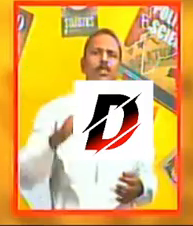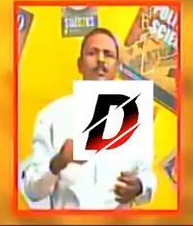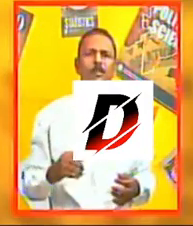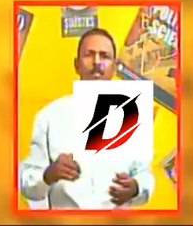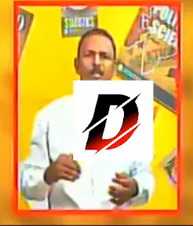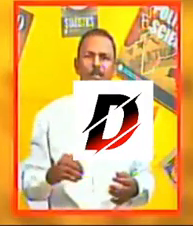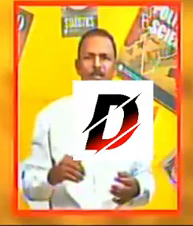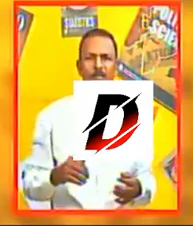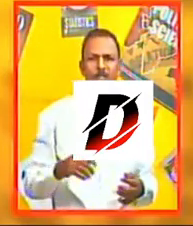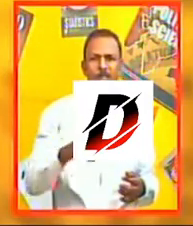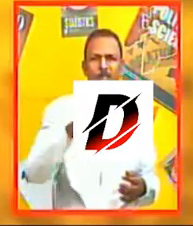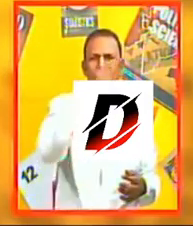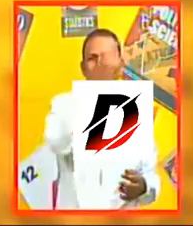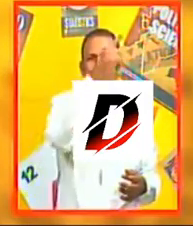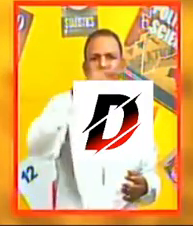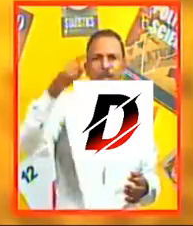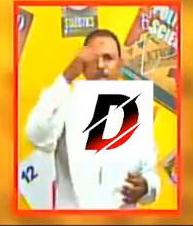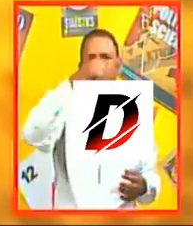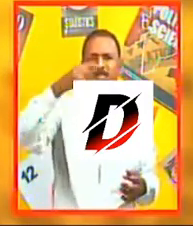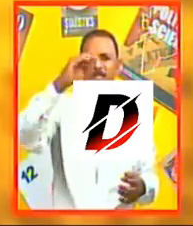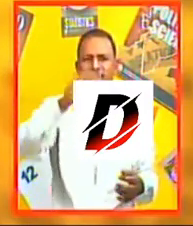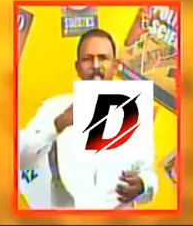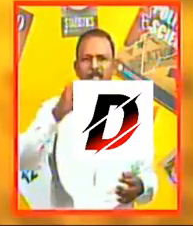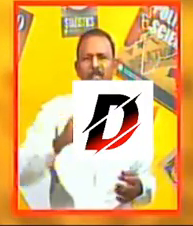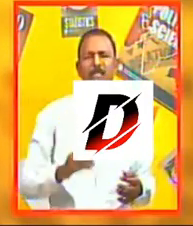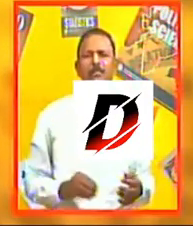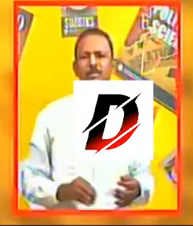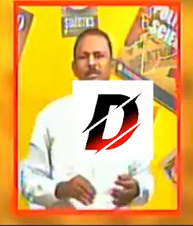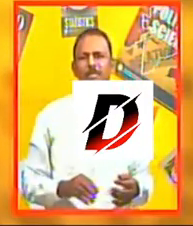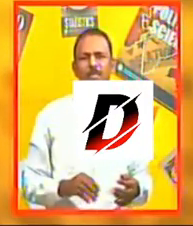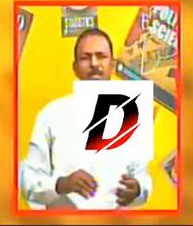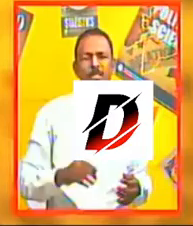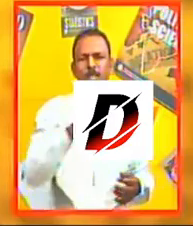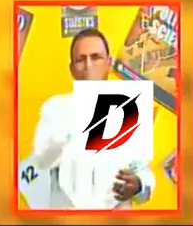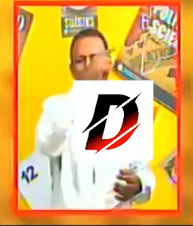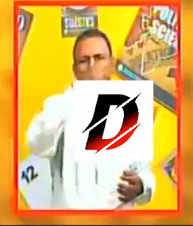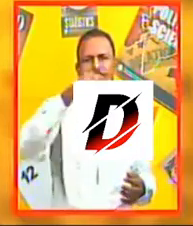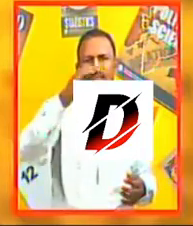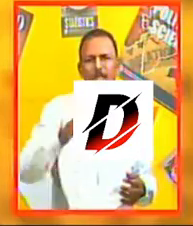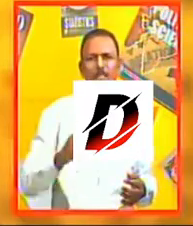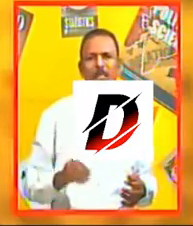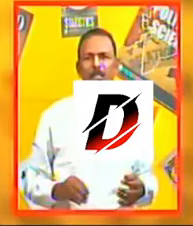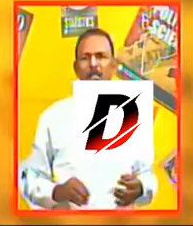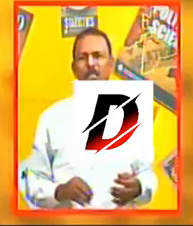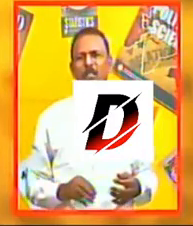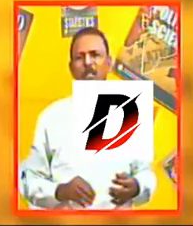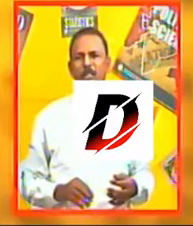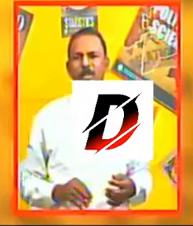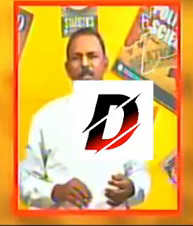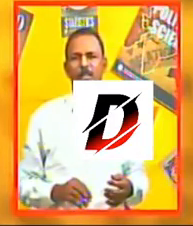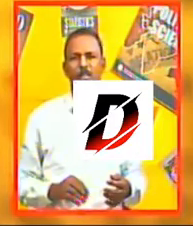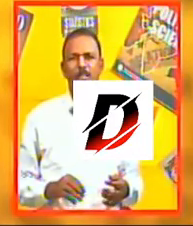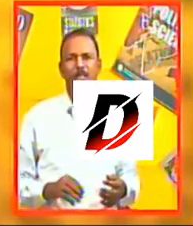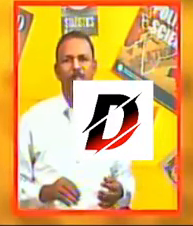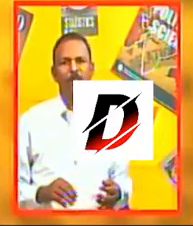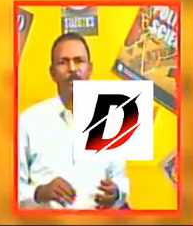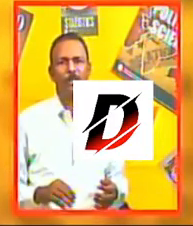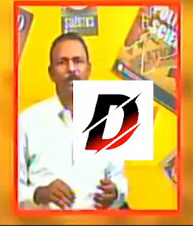இந்த பீடபூமி காரகோரம் ரேஞ்சஸ் கீழே இருக்கு, காரகோரம் ரேஞ்சஸ்க்கு கீழே